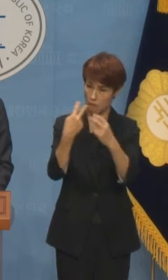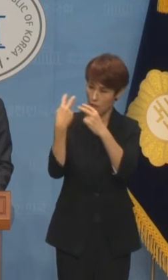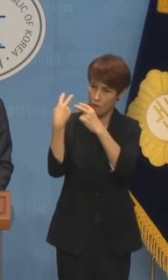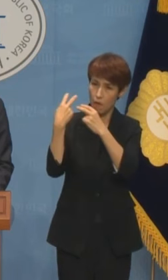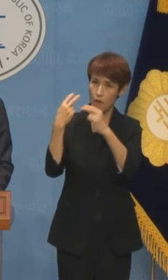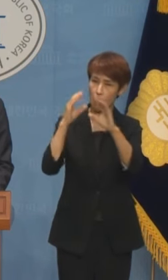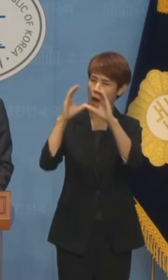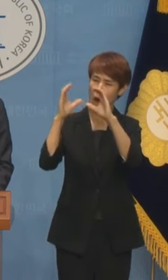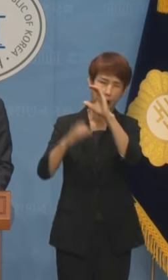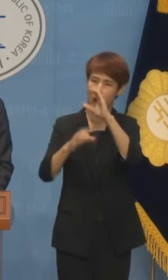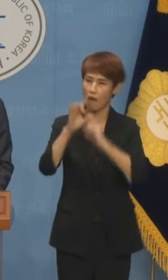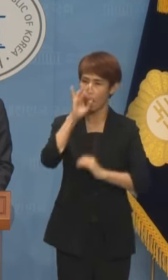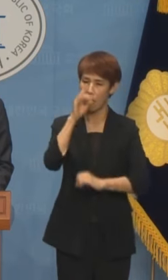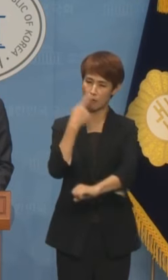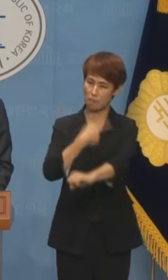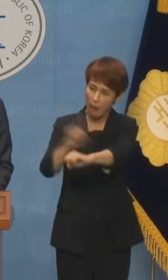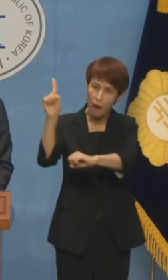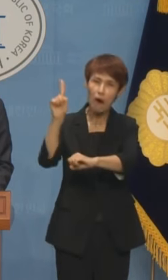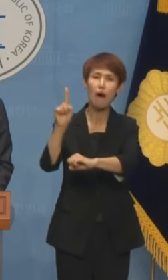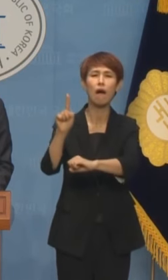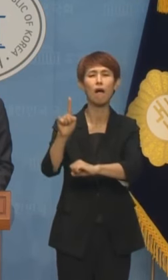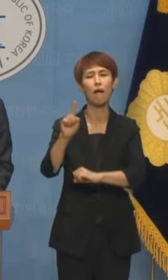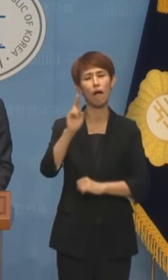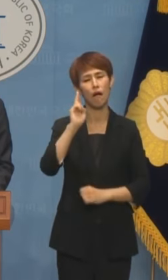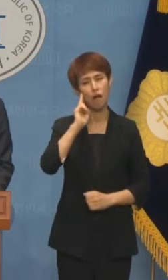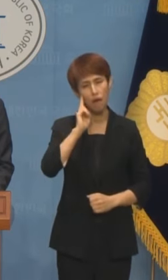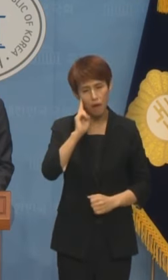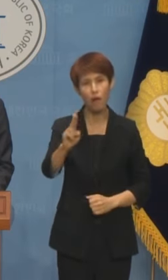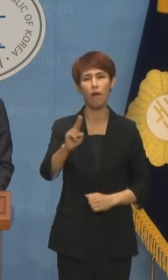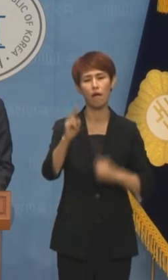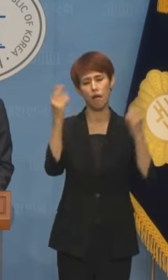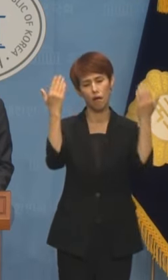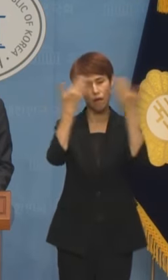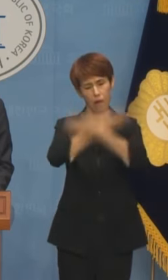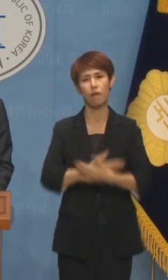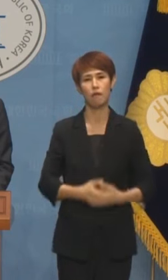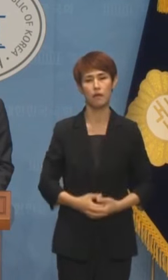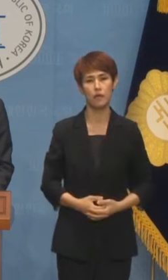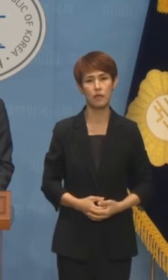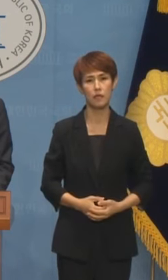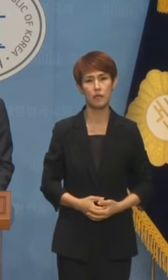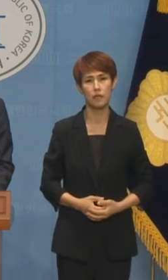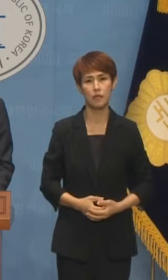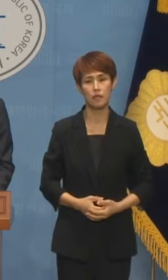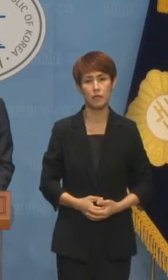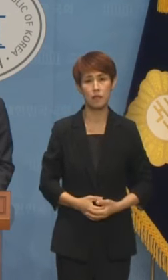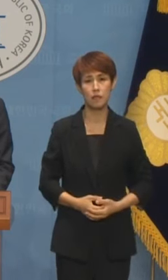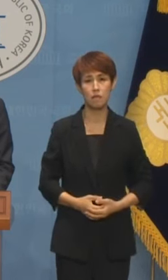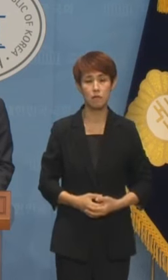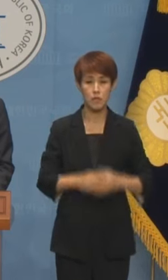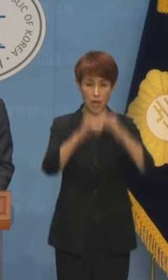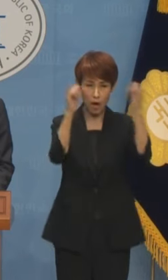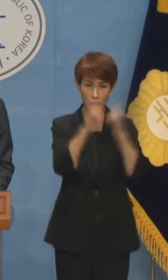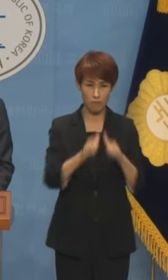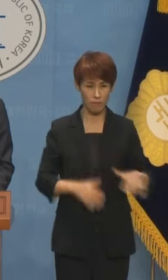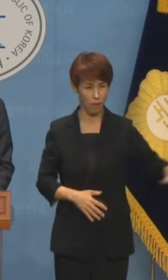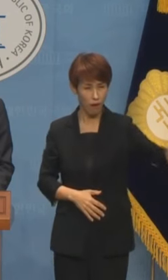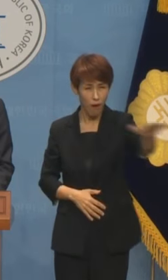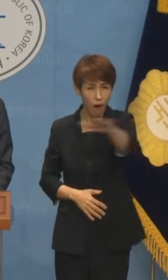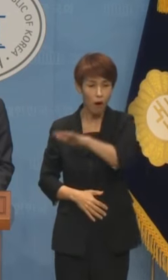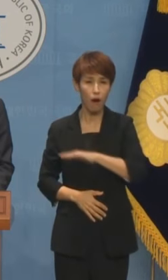독선, 무능과 무책임으로 점철된 대한민국의 암흑기였습니다. 우리 사회 전